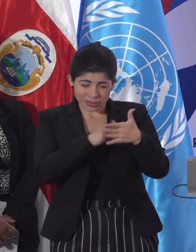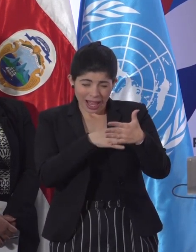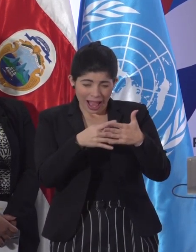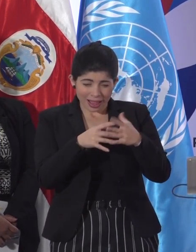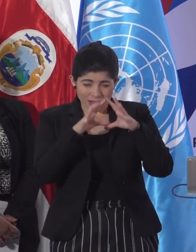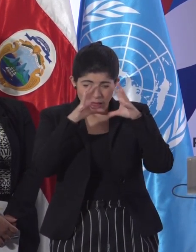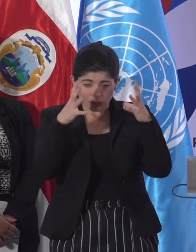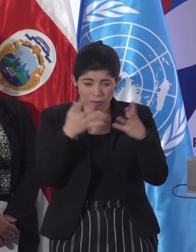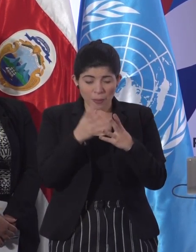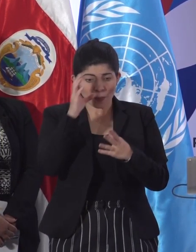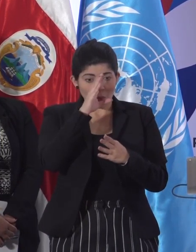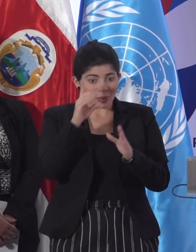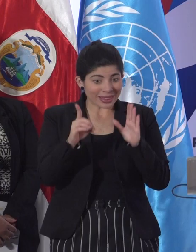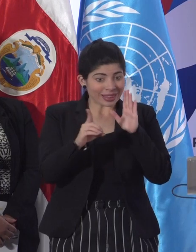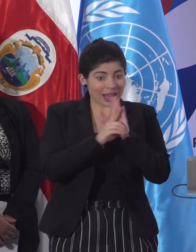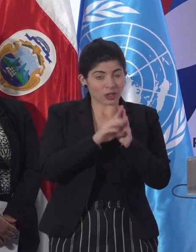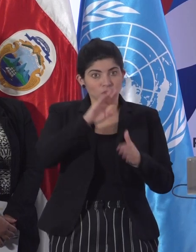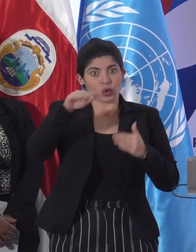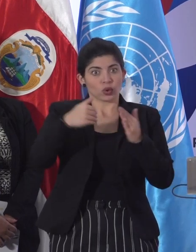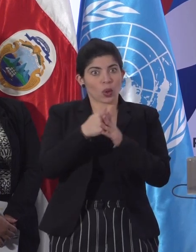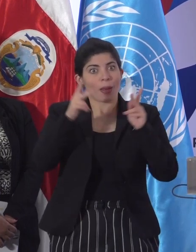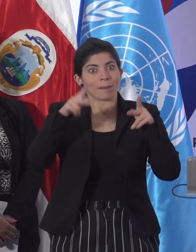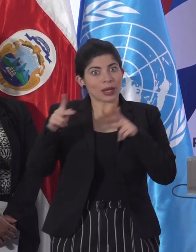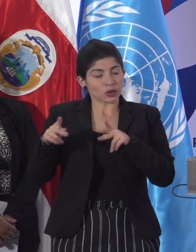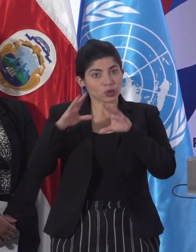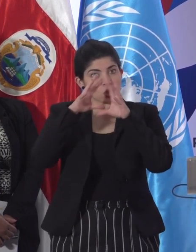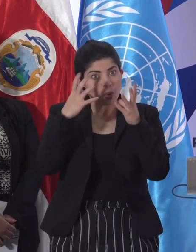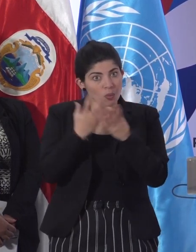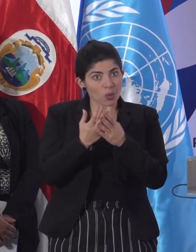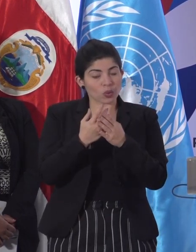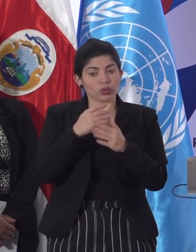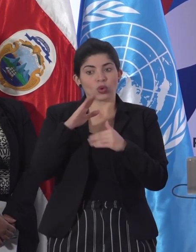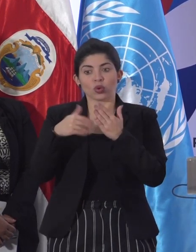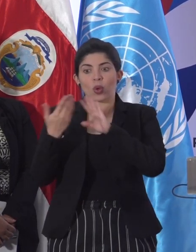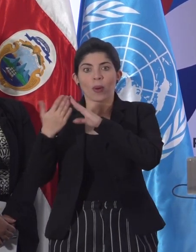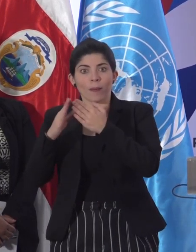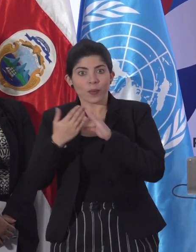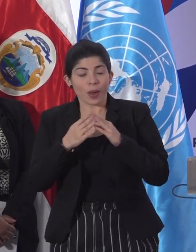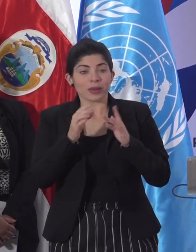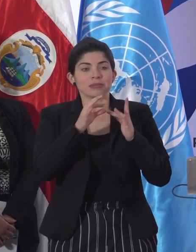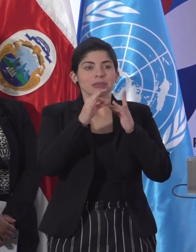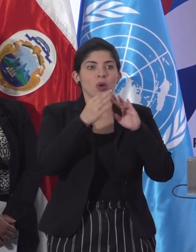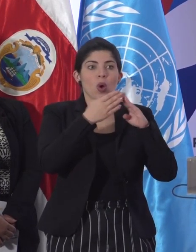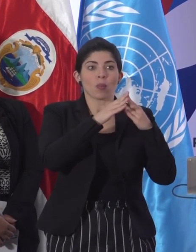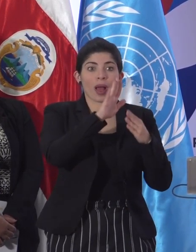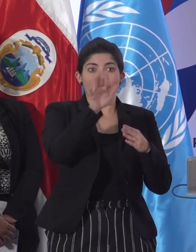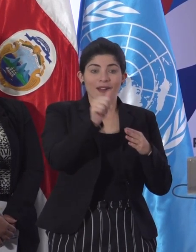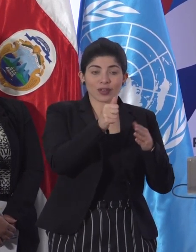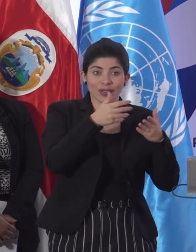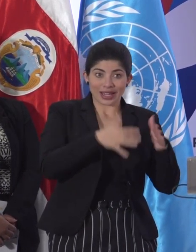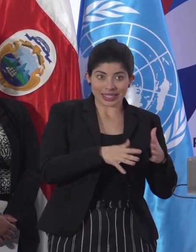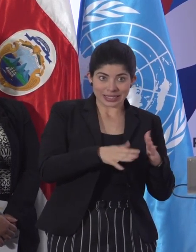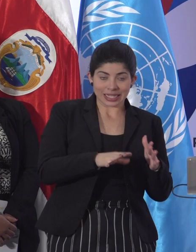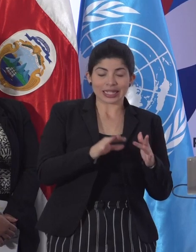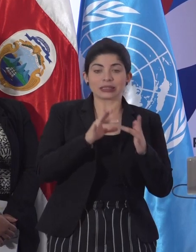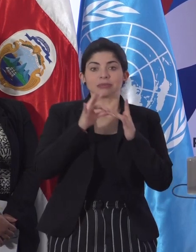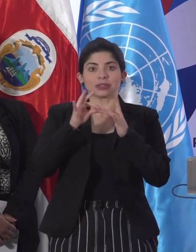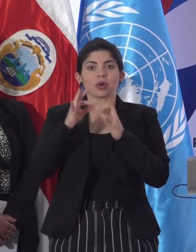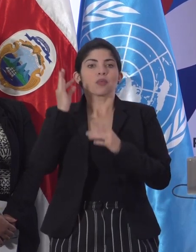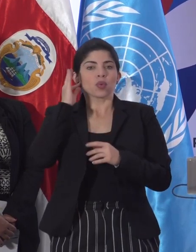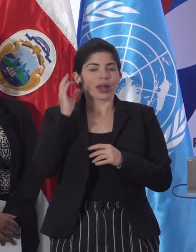derechos de todas las personas en el mundo, los pueblos y las comunidades afrodescendientes, y en particular las